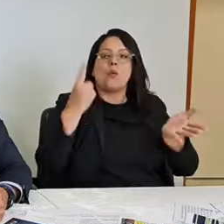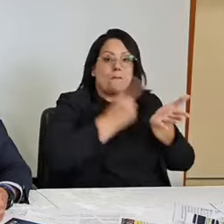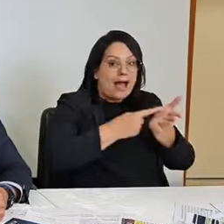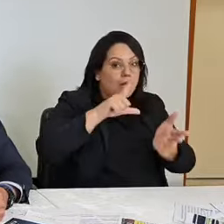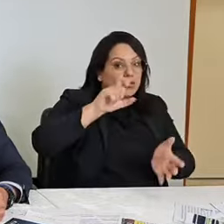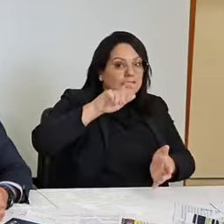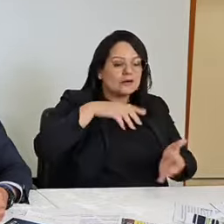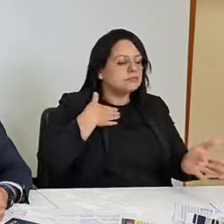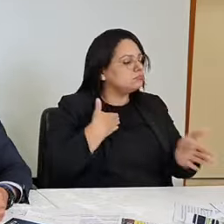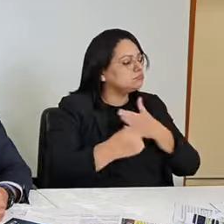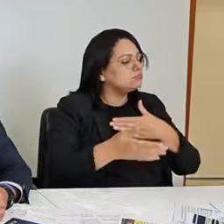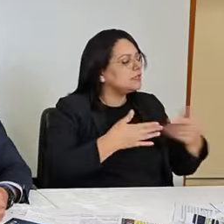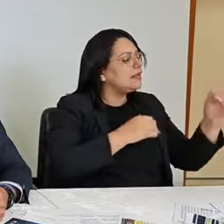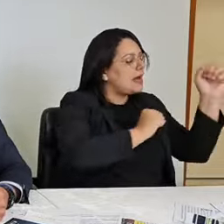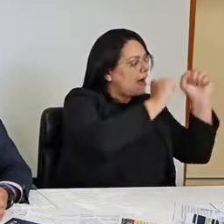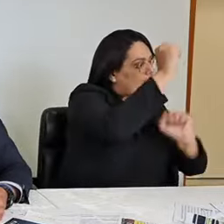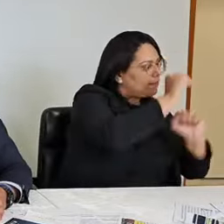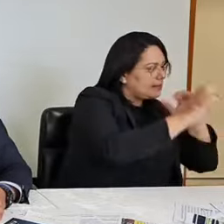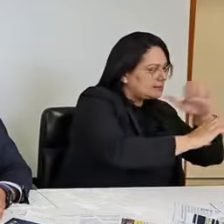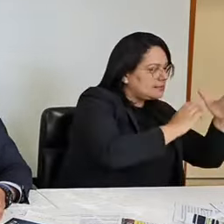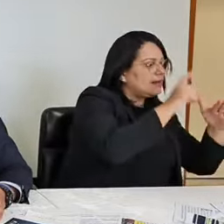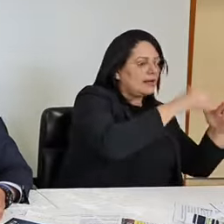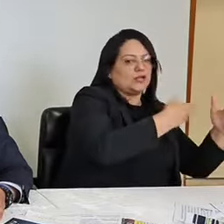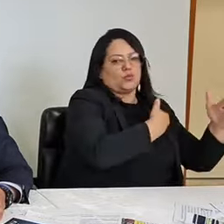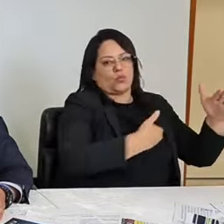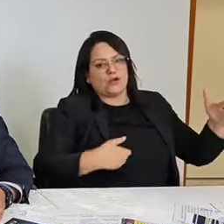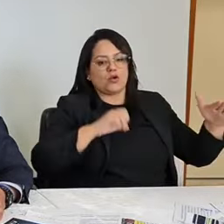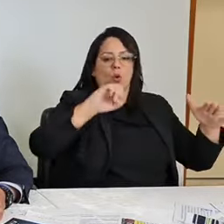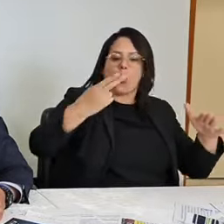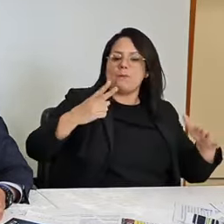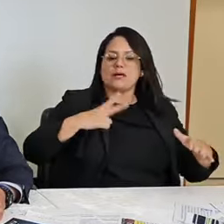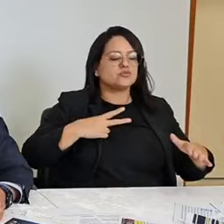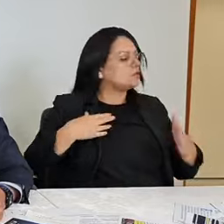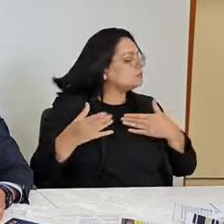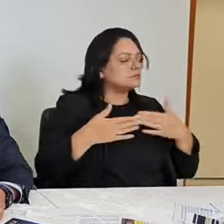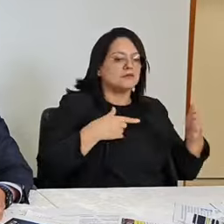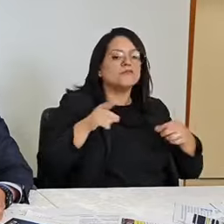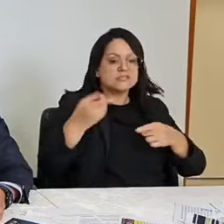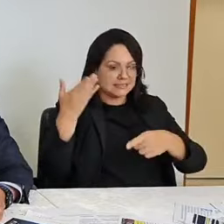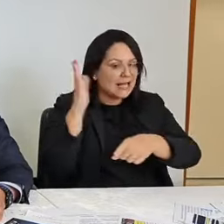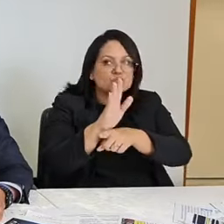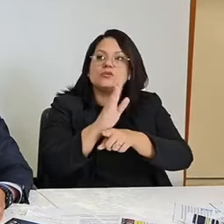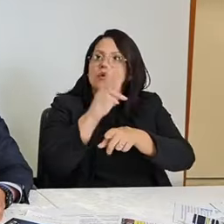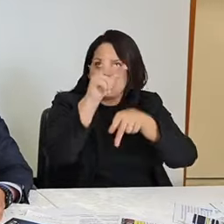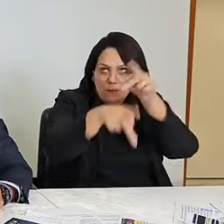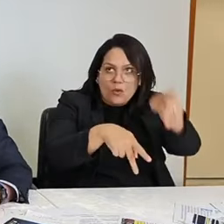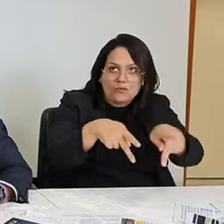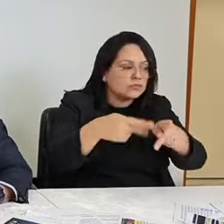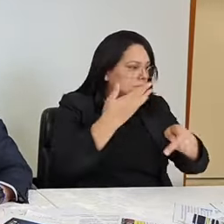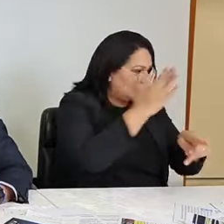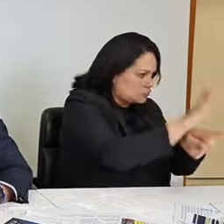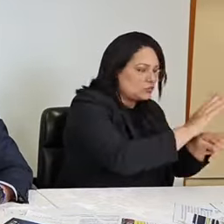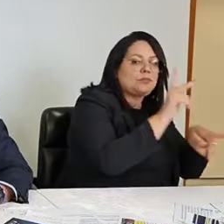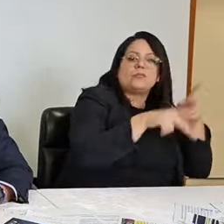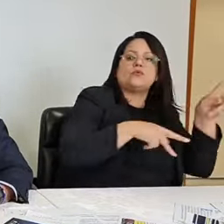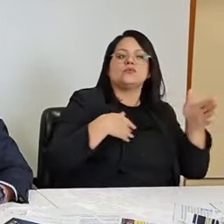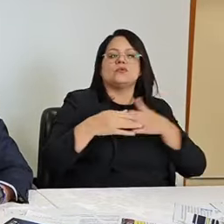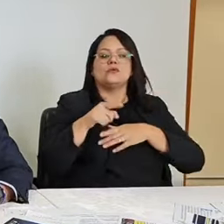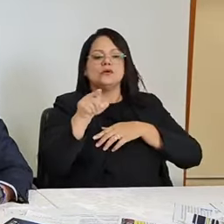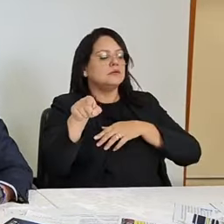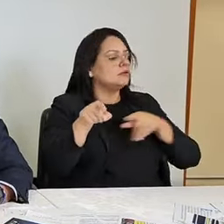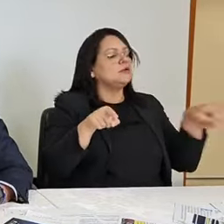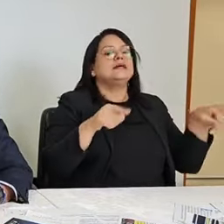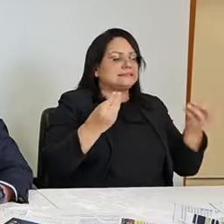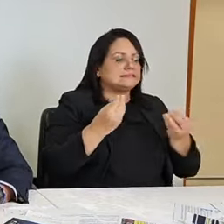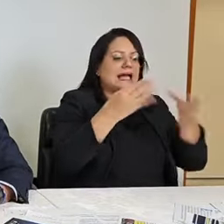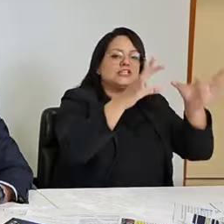ou privada, não importa se é estatal ou listada em bolsa, importa o seguinte: está atendendo o cidadão? Está fazendo obra? Está levando dignidade